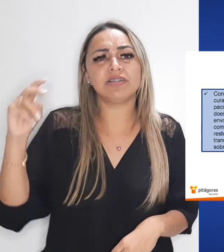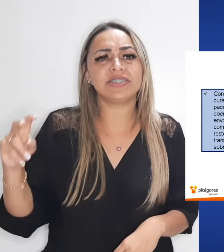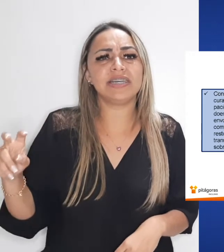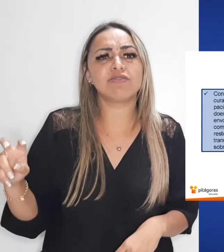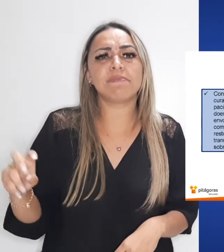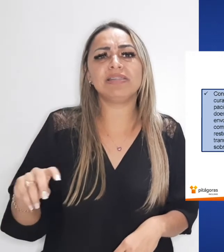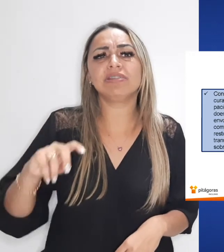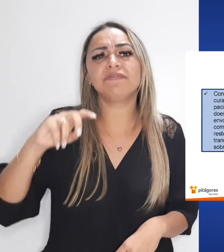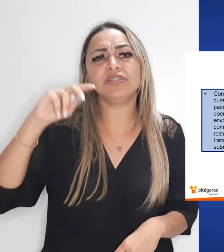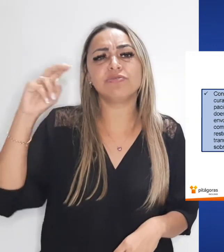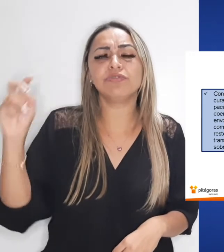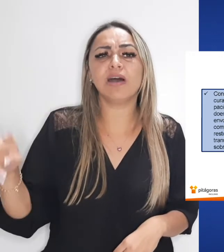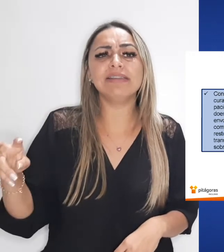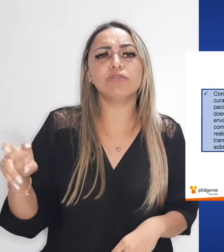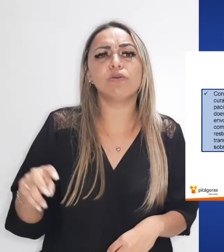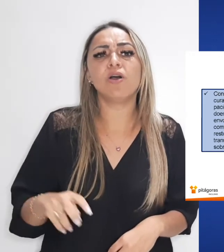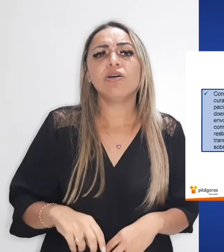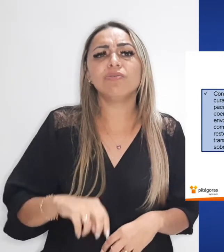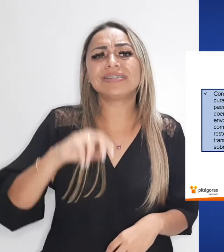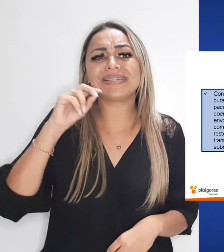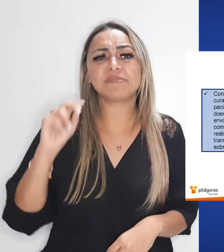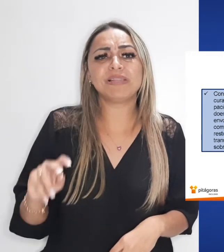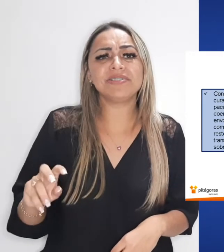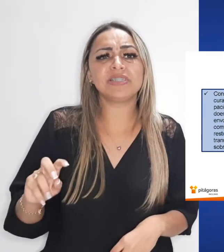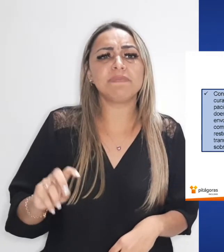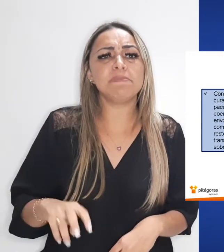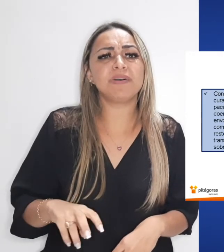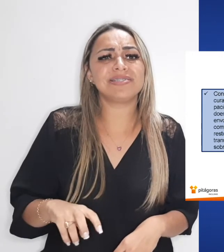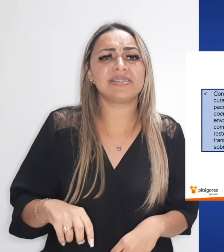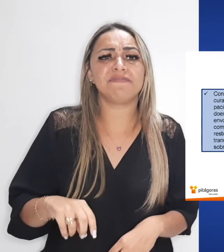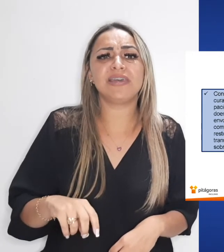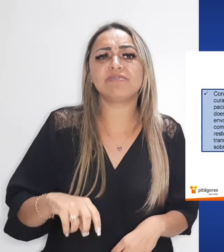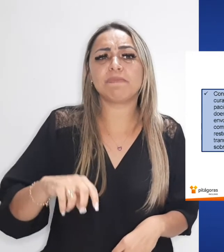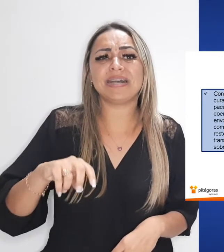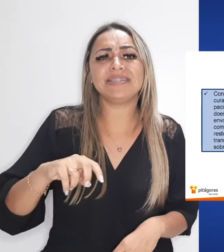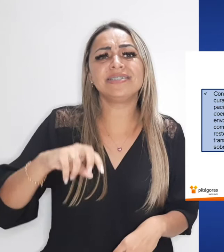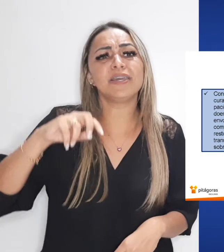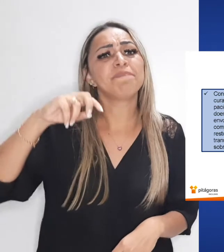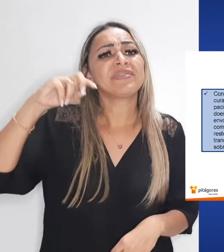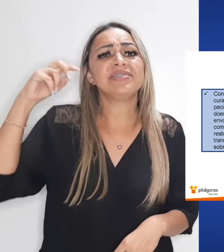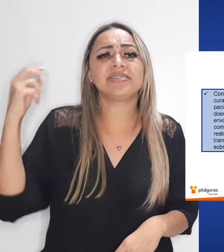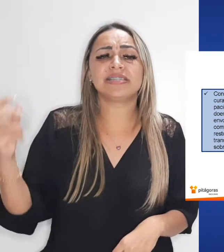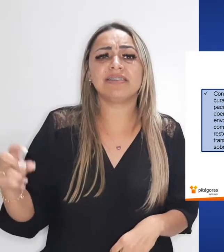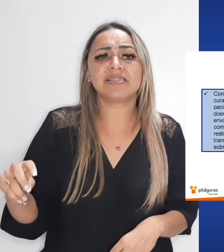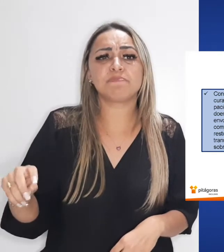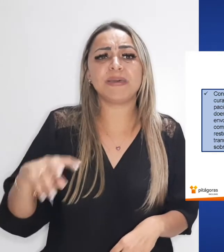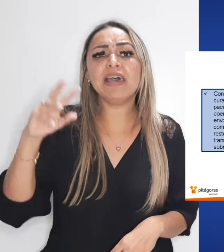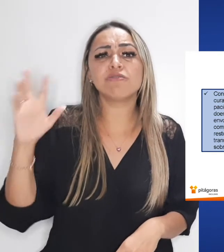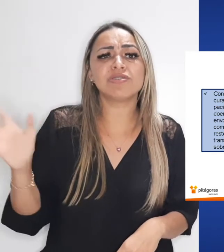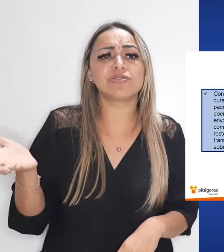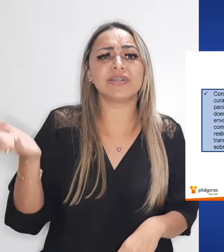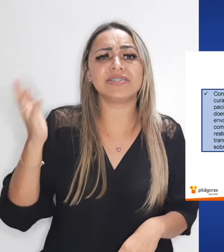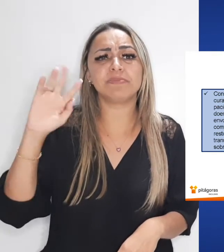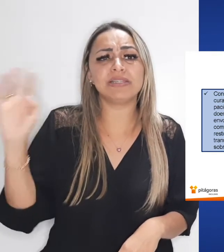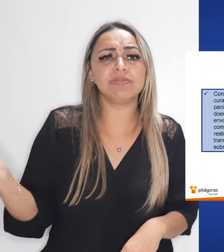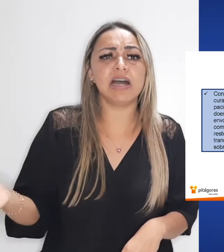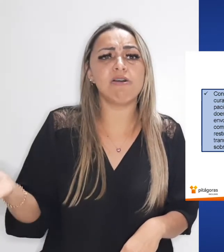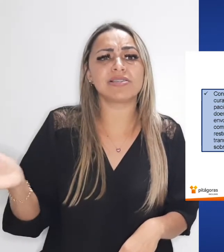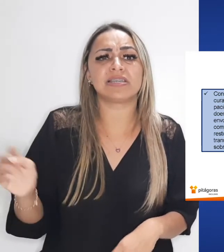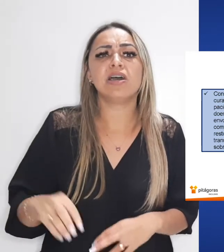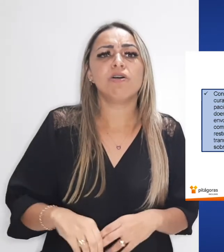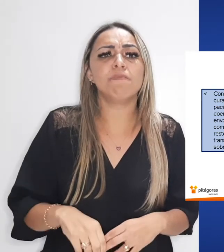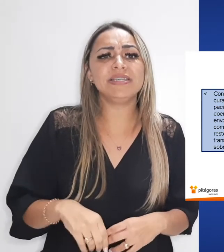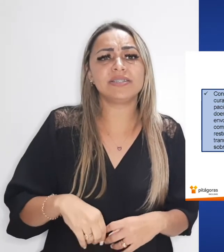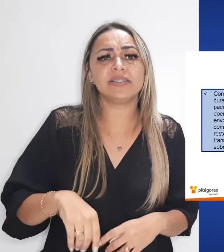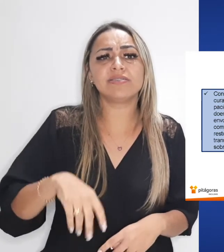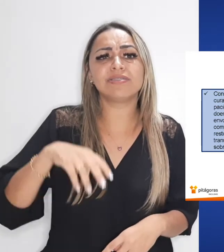transplante alogênico, a medula vem de um doador. O transplante também pode ser feito a partir de células percussoras de medula